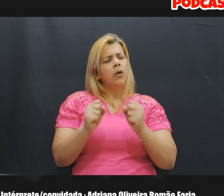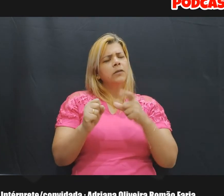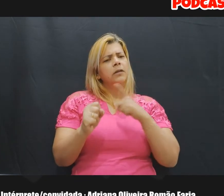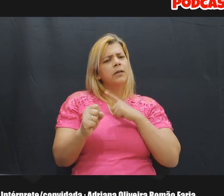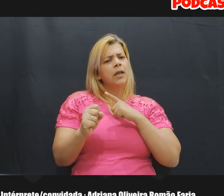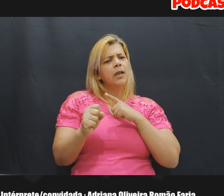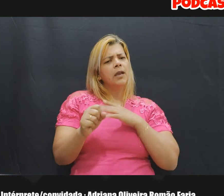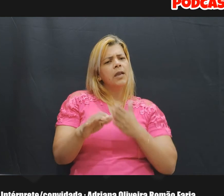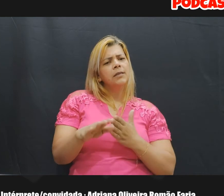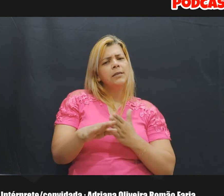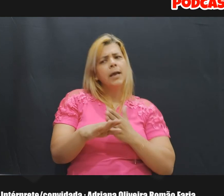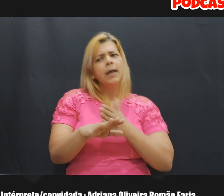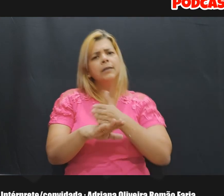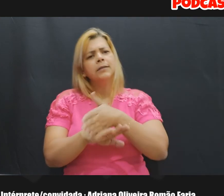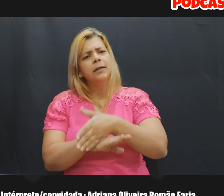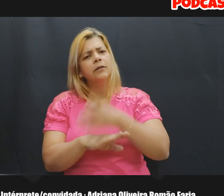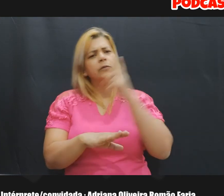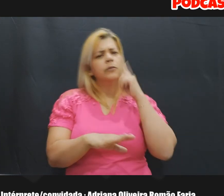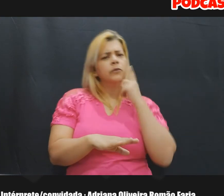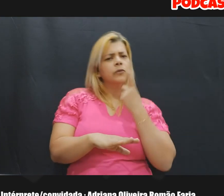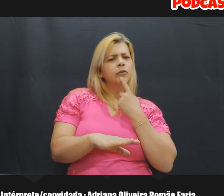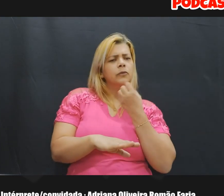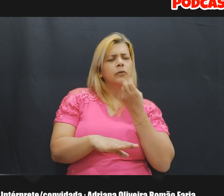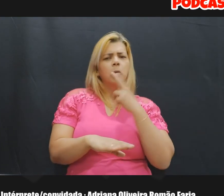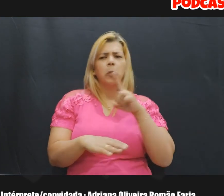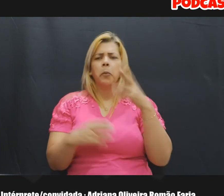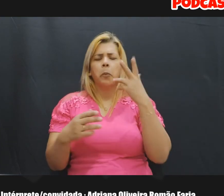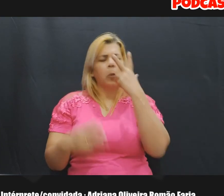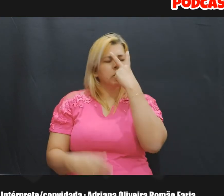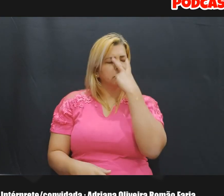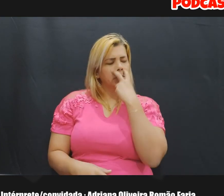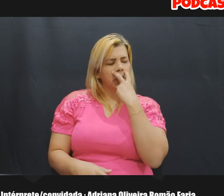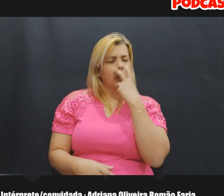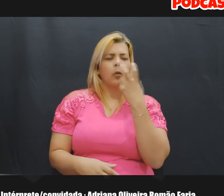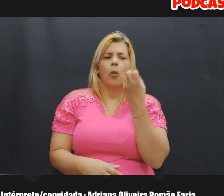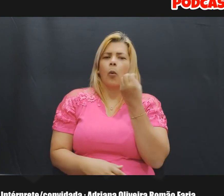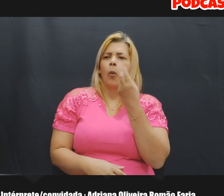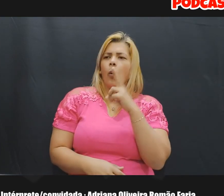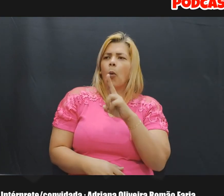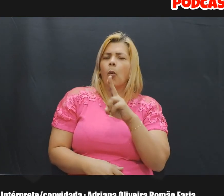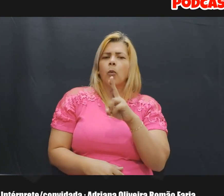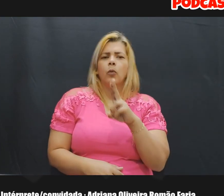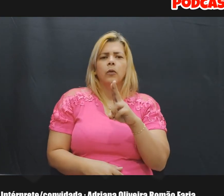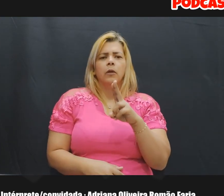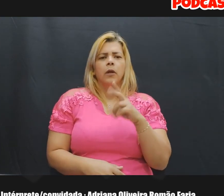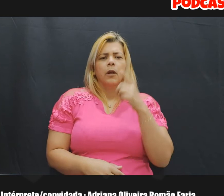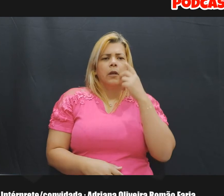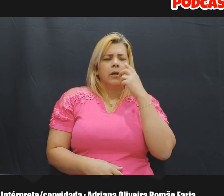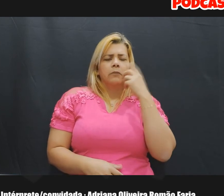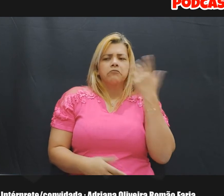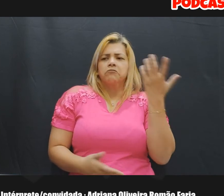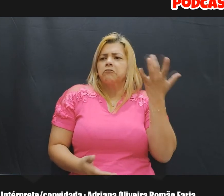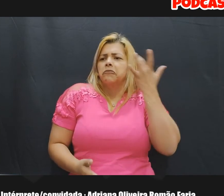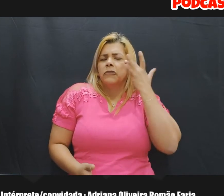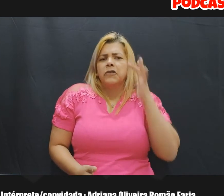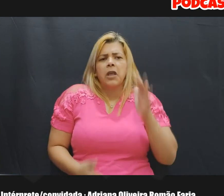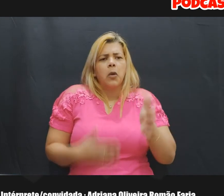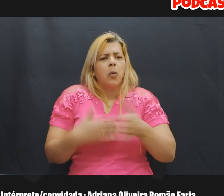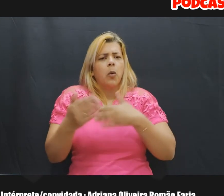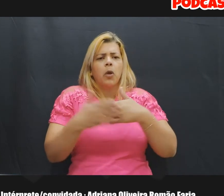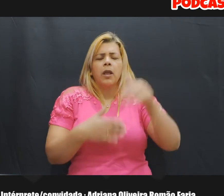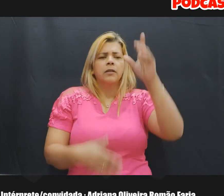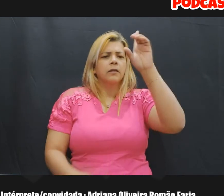acesso para esse público deficiente, seja o cego, seja o surdo, seja aquele com baixa visão, né, com outros tipos